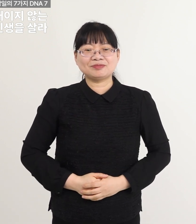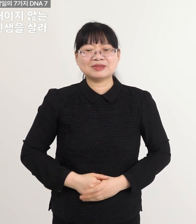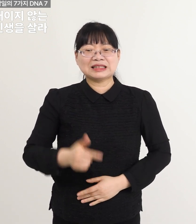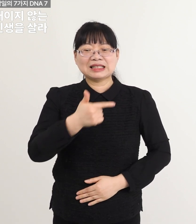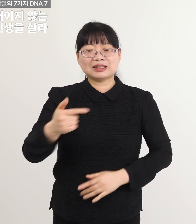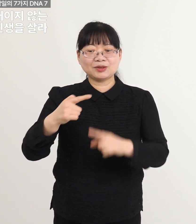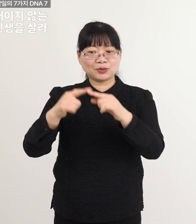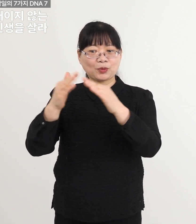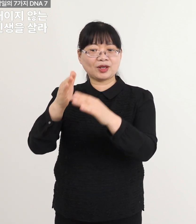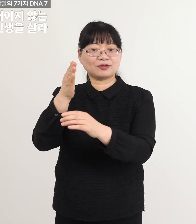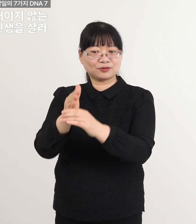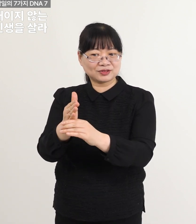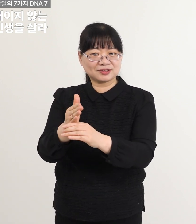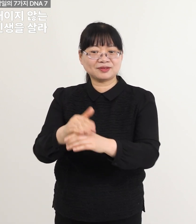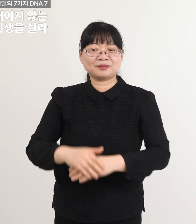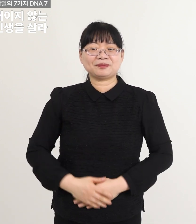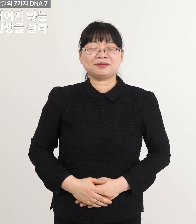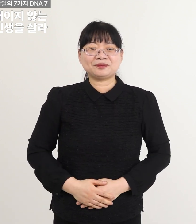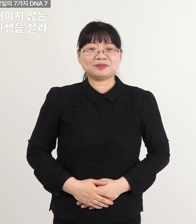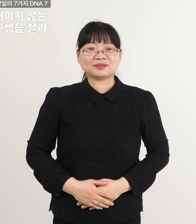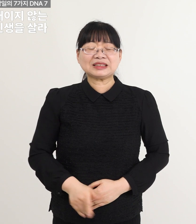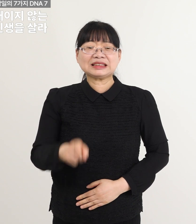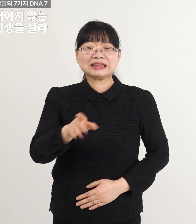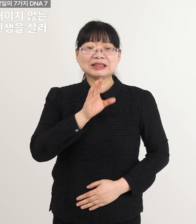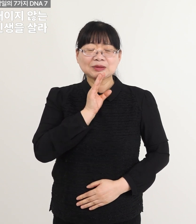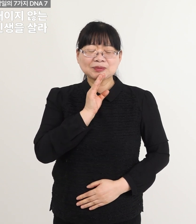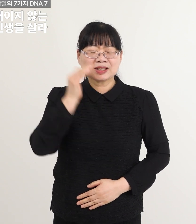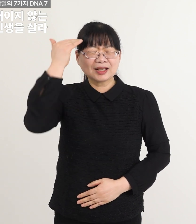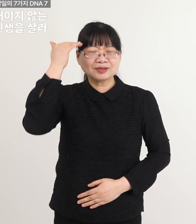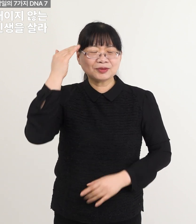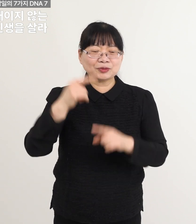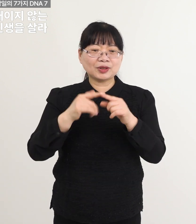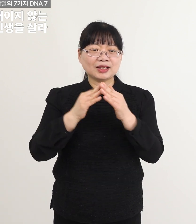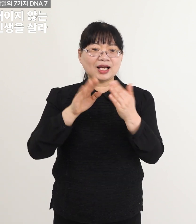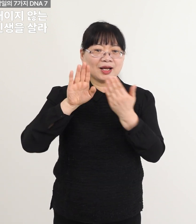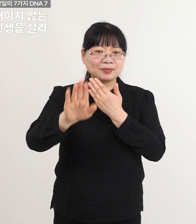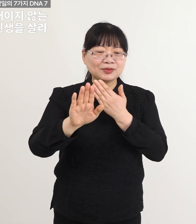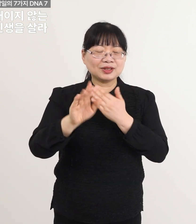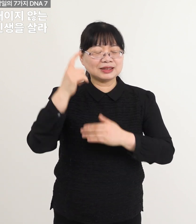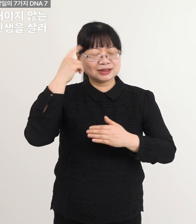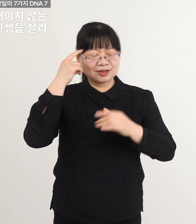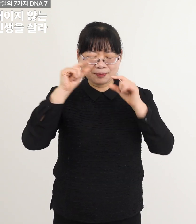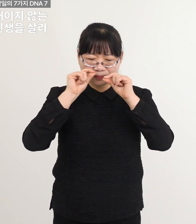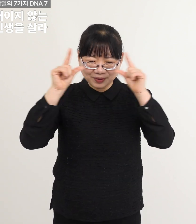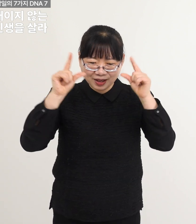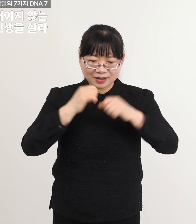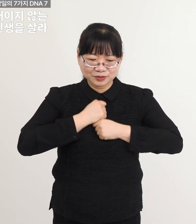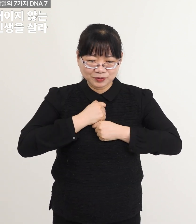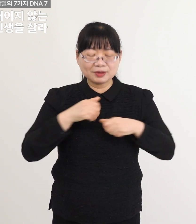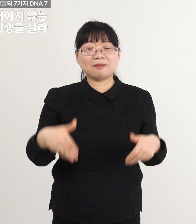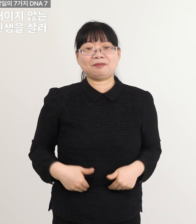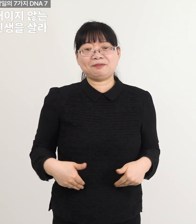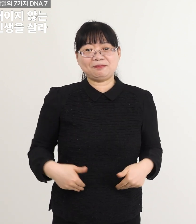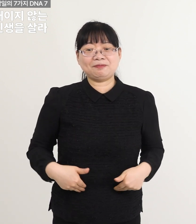대형 교회를 중심으로. 이거 정말 한국교회가 앞으로 정신 차리고 조심해야